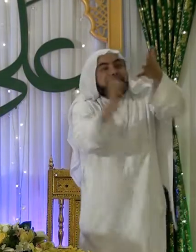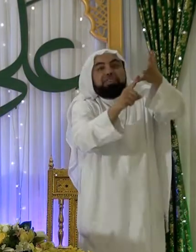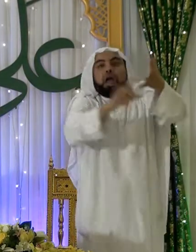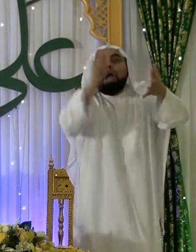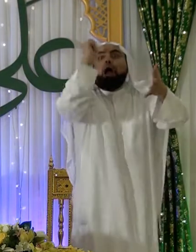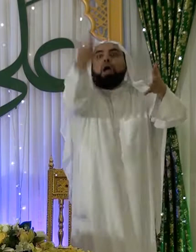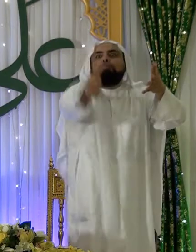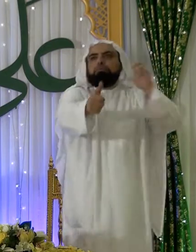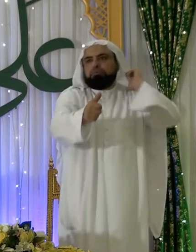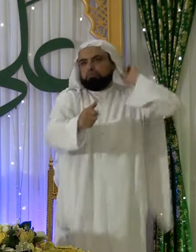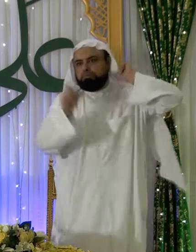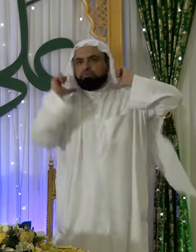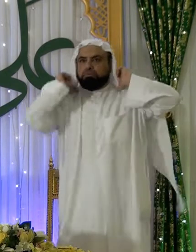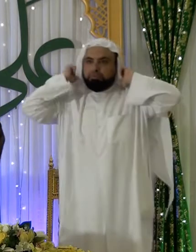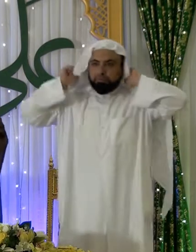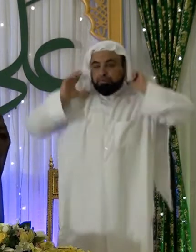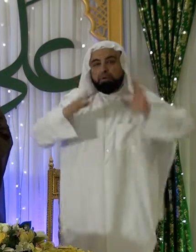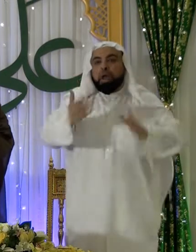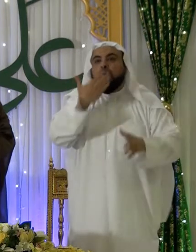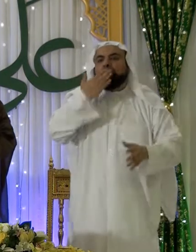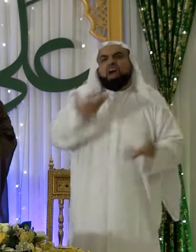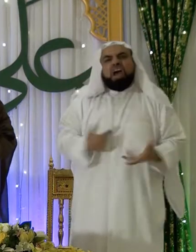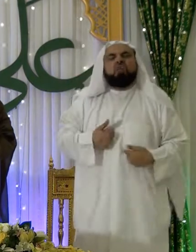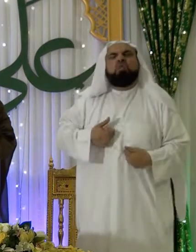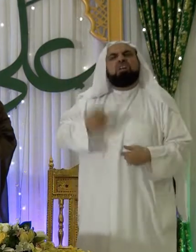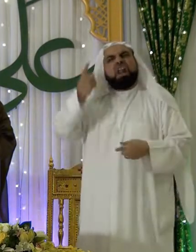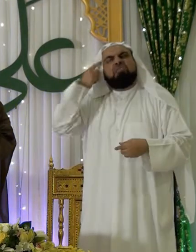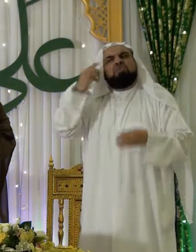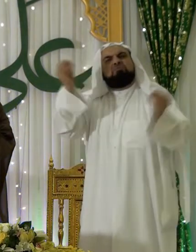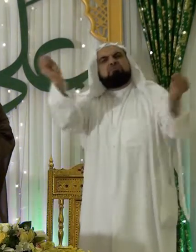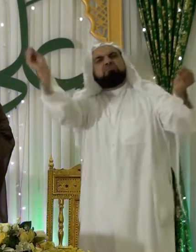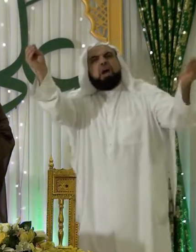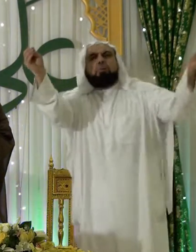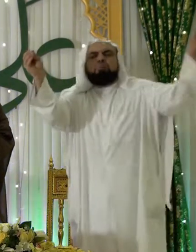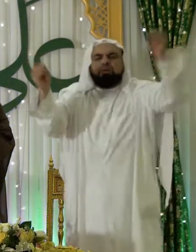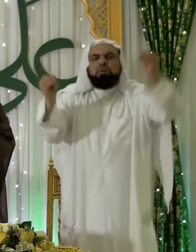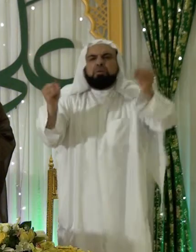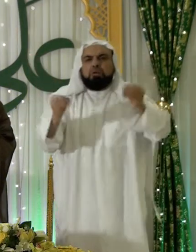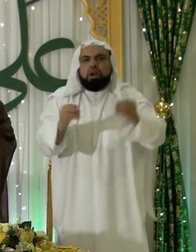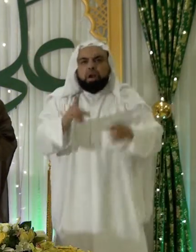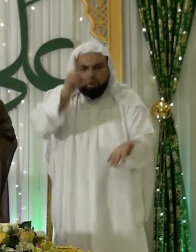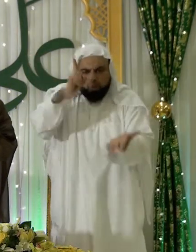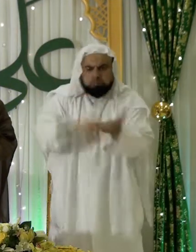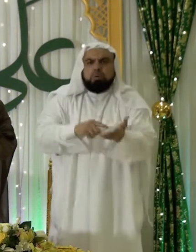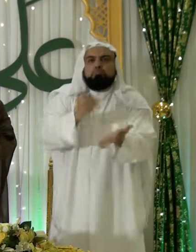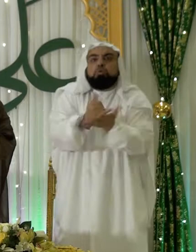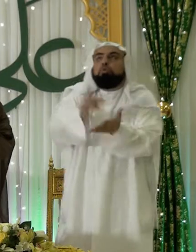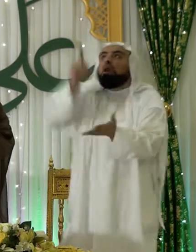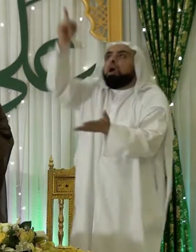ظلمت نفسها حينما خالفت تلك الوصية